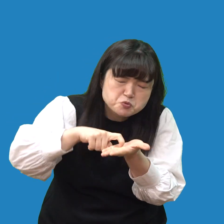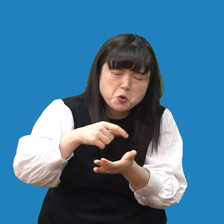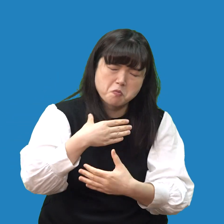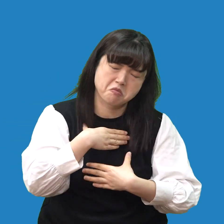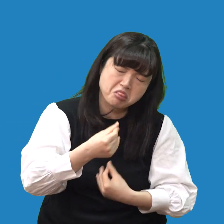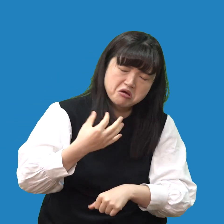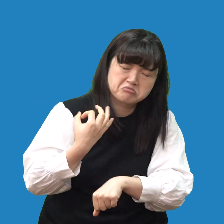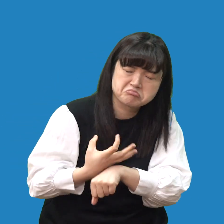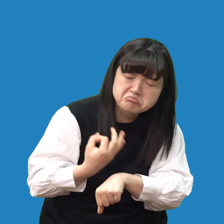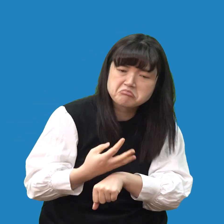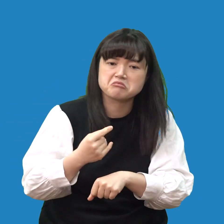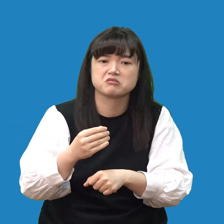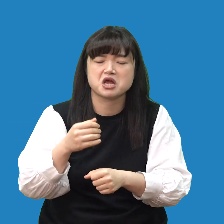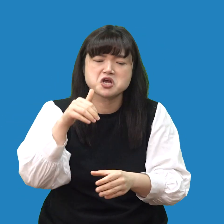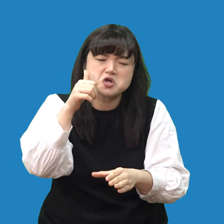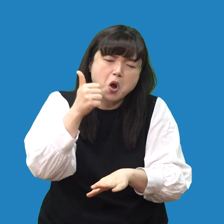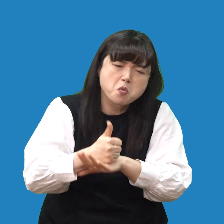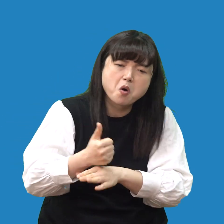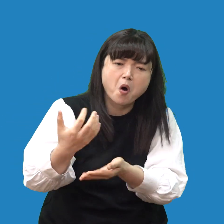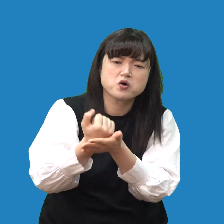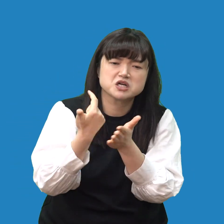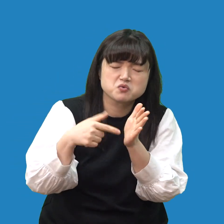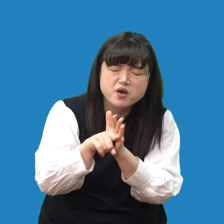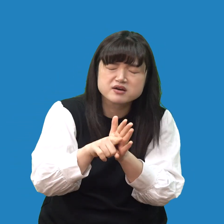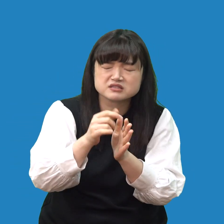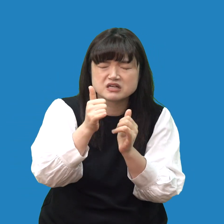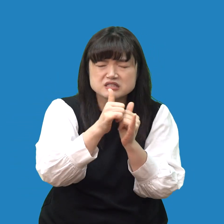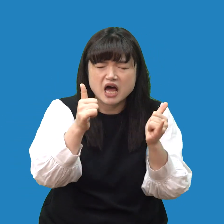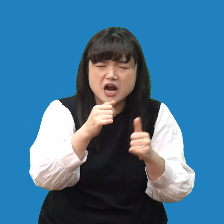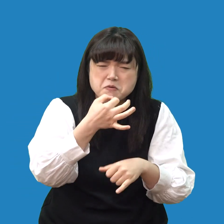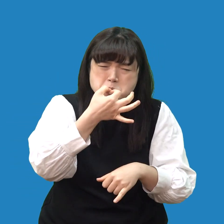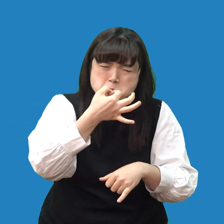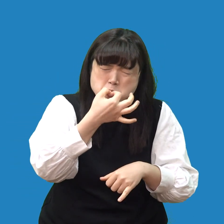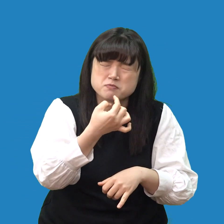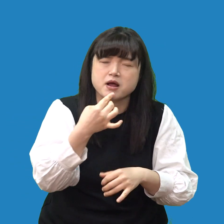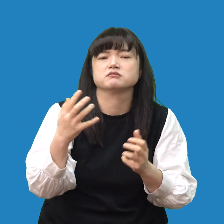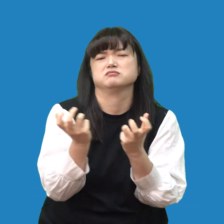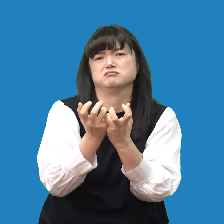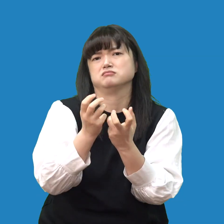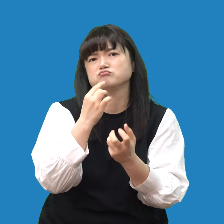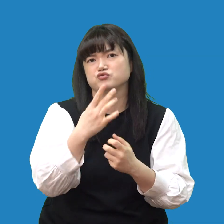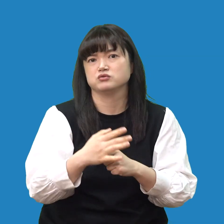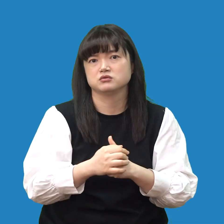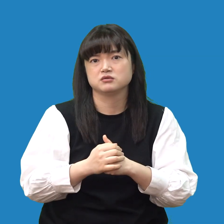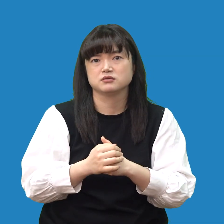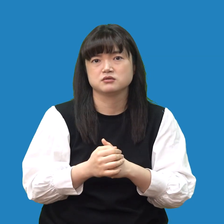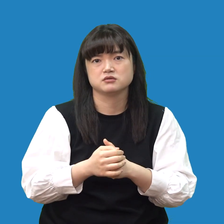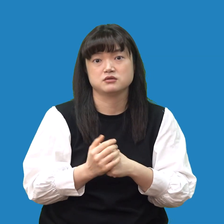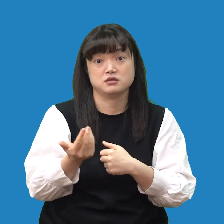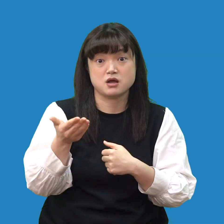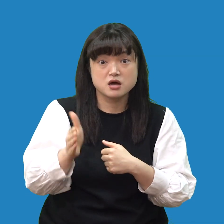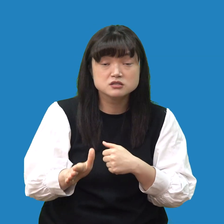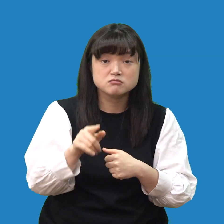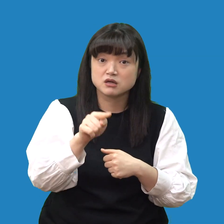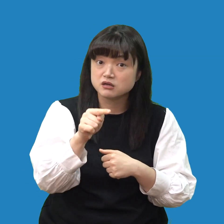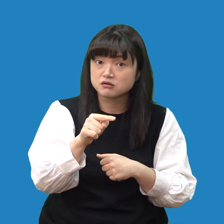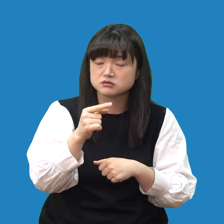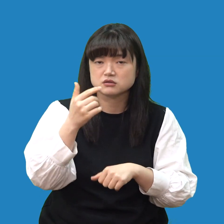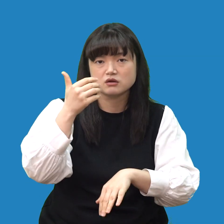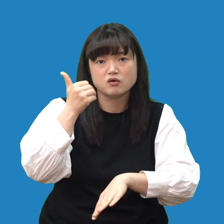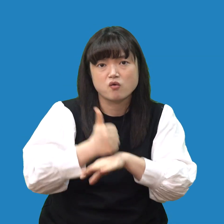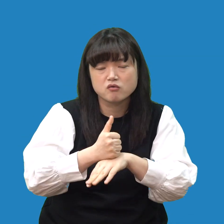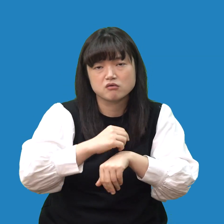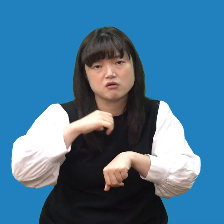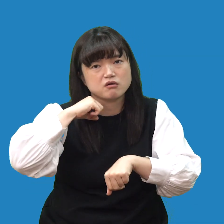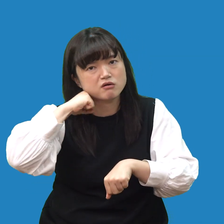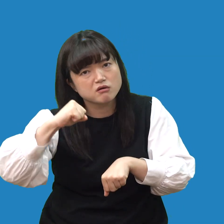내가 원하는 결과를 얻고 싶다는 그 인간 본성이 전부입니다. 하지만 이게 올무가 됩니다.